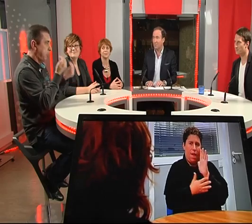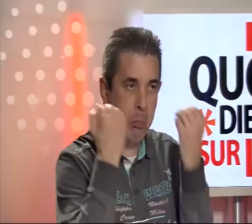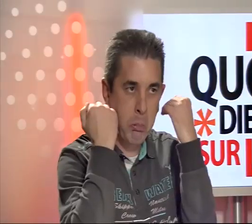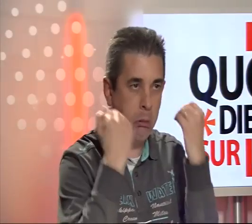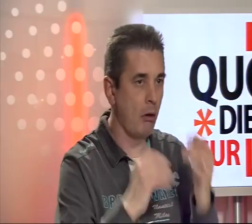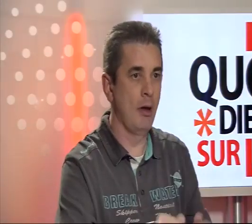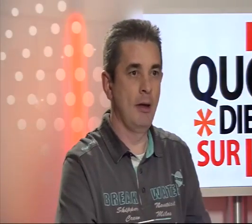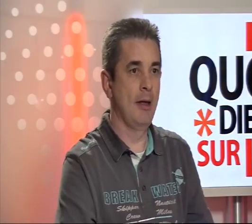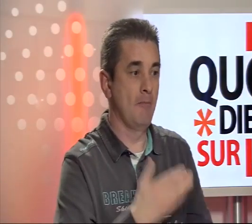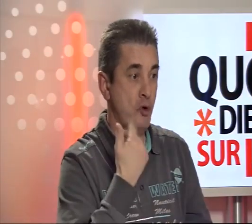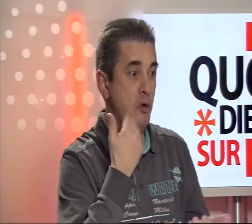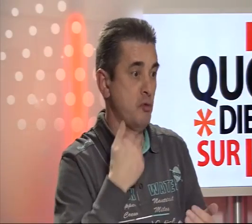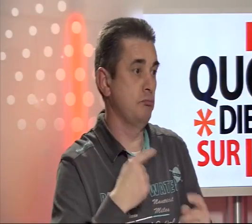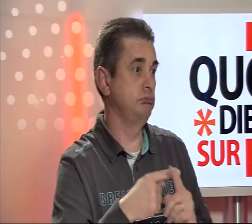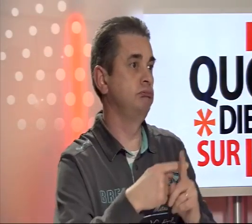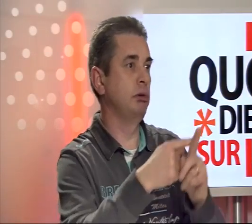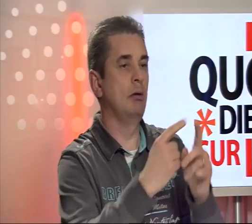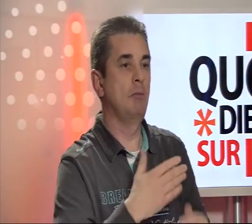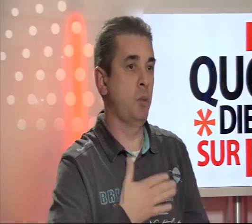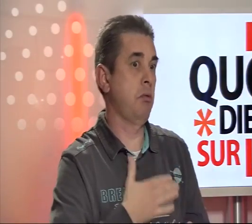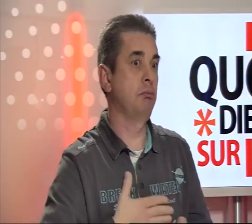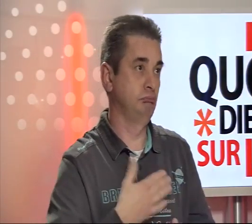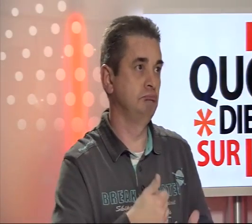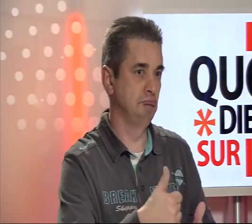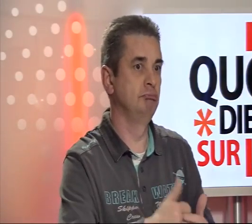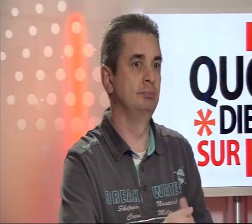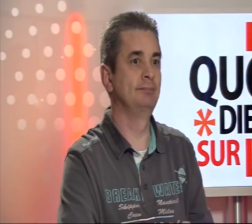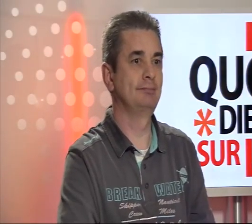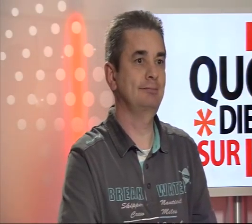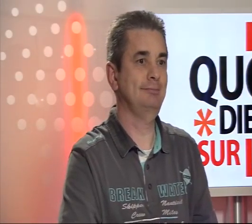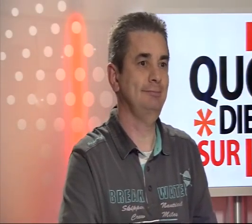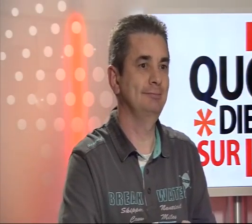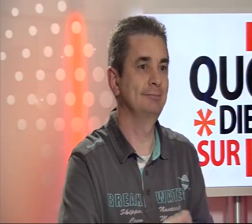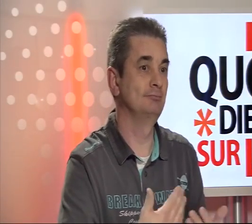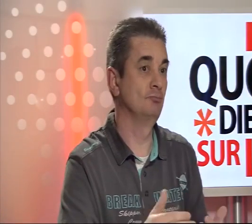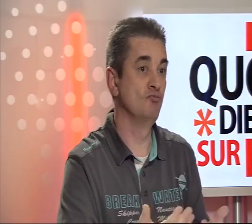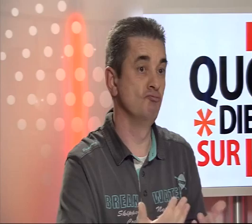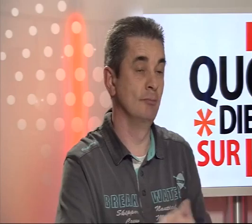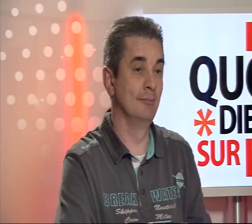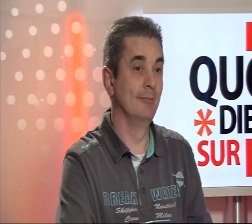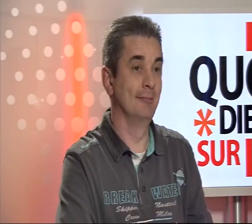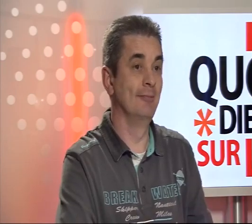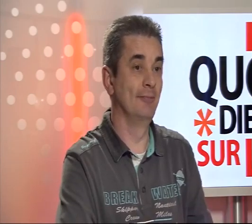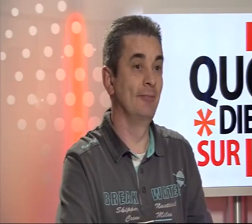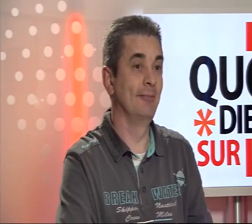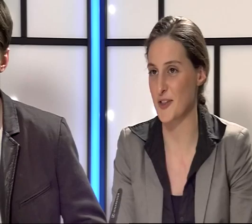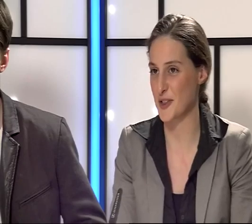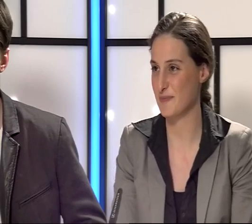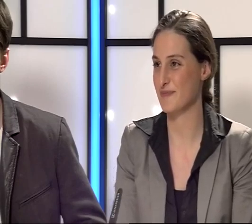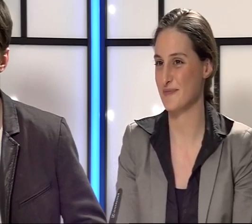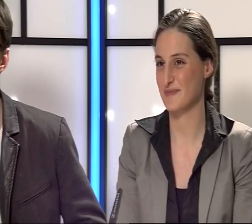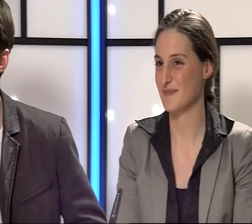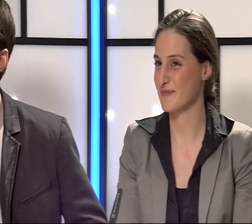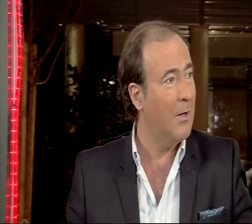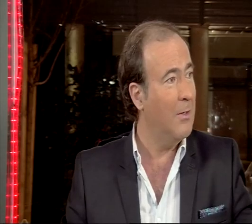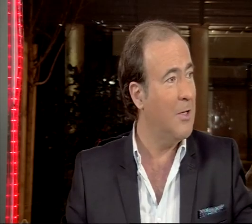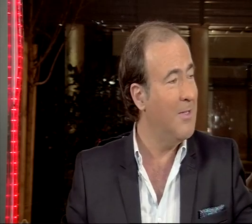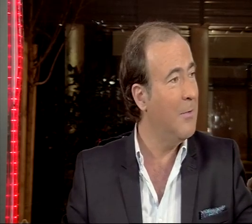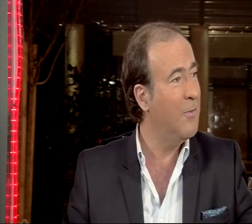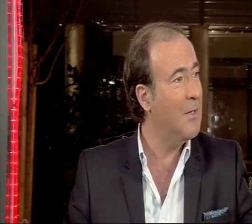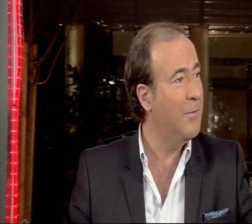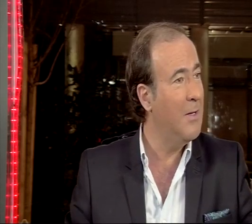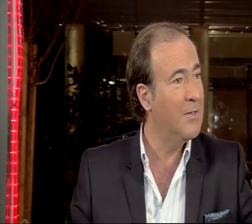pouvoir récupérer les infos par rapport à avant où c'était beaucoup plus compliqué. Donc c'est un vrai plaisir et un vrai avantage. Je